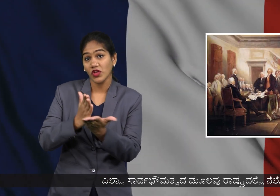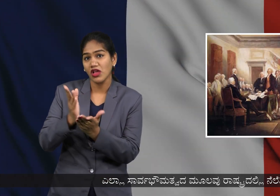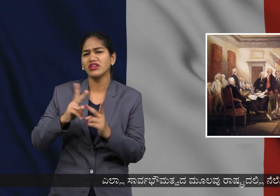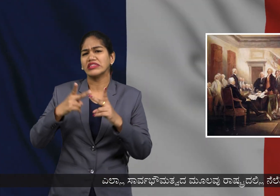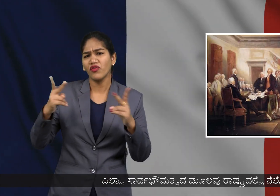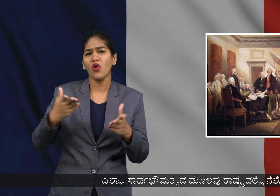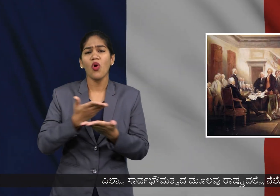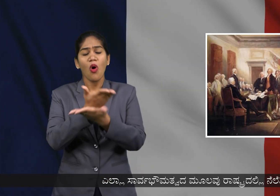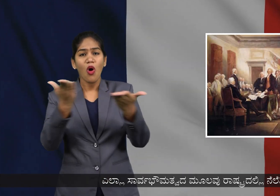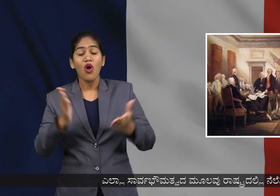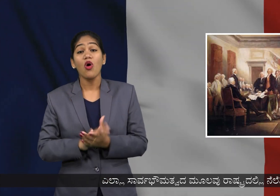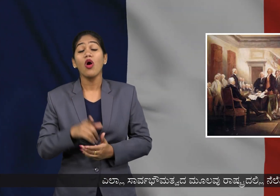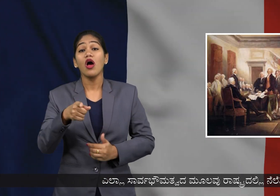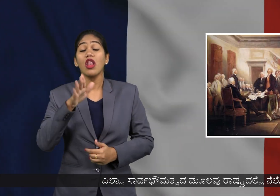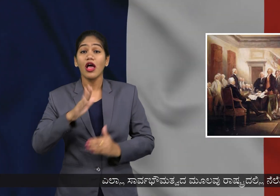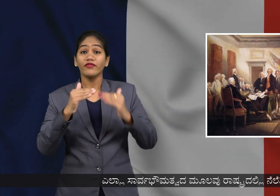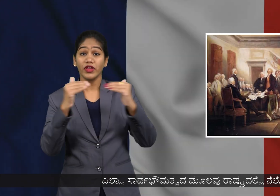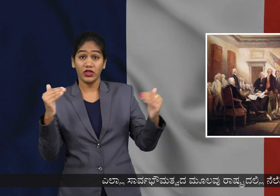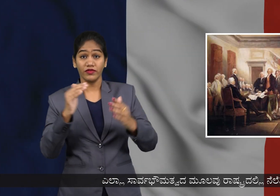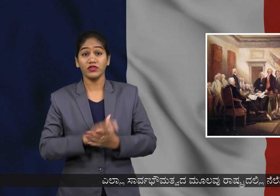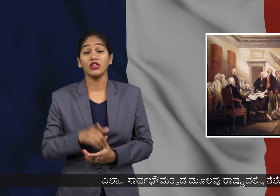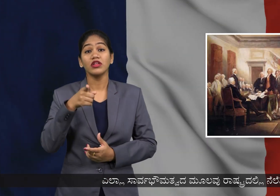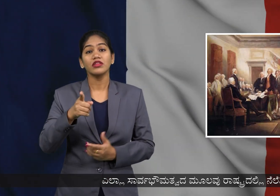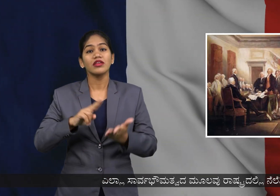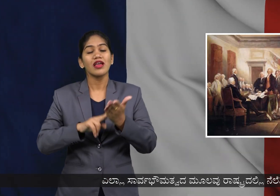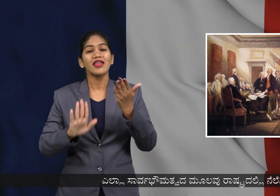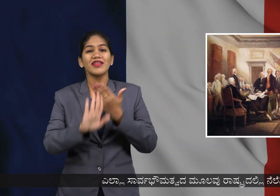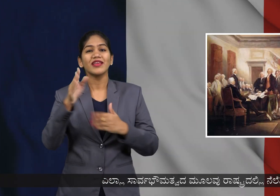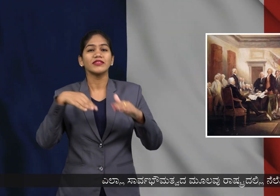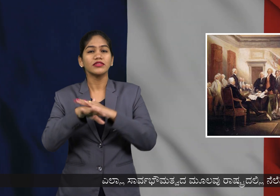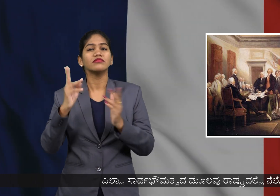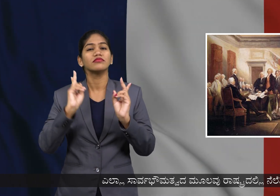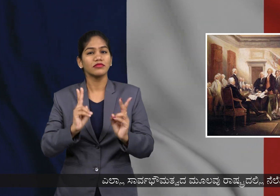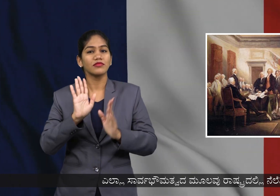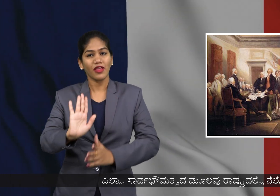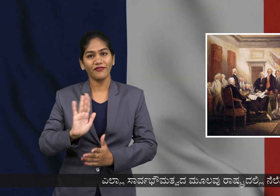ಎಲ್ಲಾ ಸಾರ್ವಭೌಮತ್ವದ ಮೂಲವು ರಾಷ್ಟ್ರದಲ್ಲಿ ನೆಲೆಸಿದೆ.